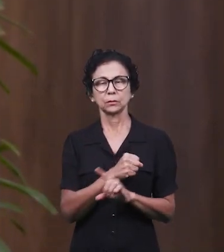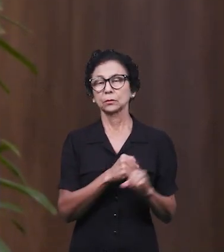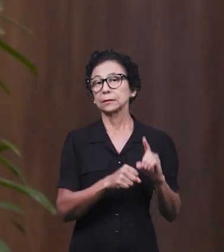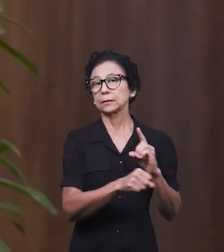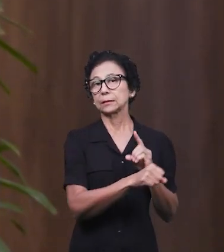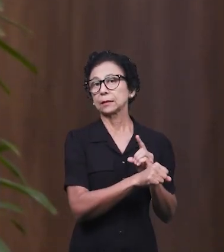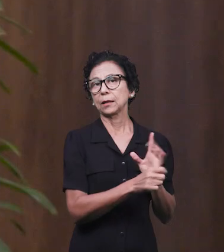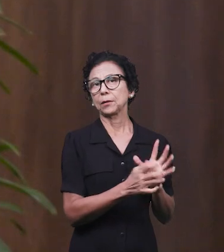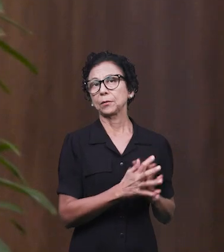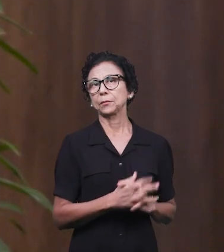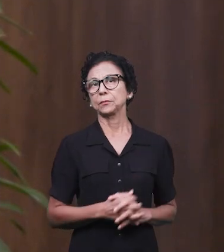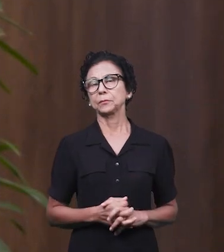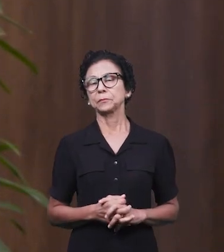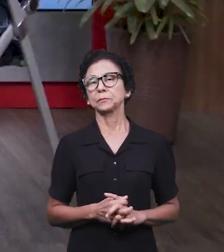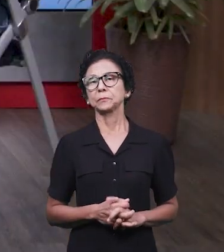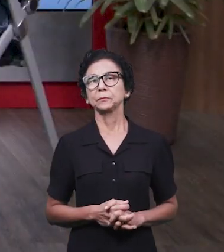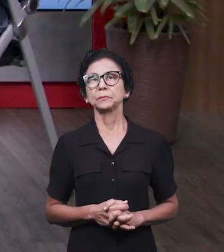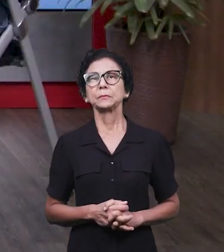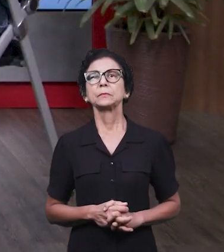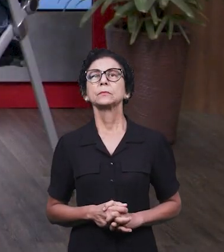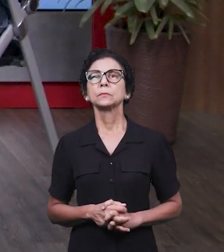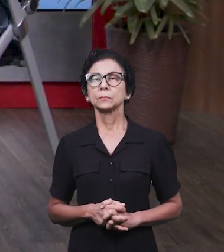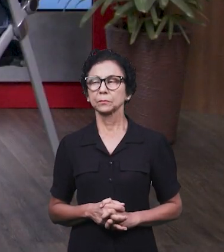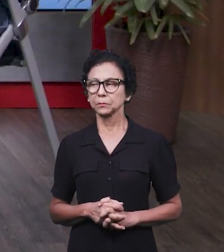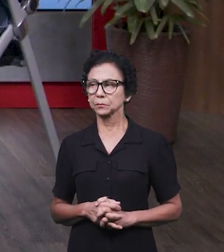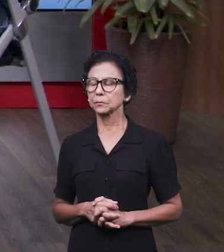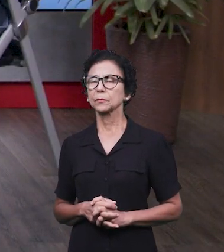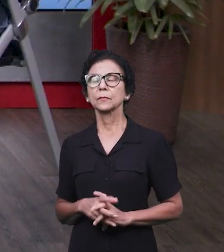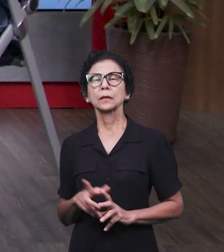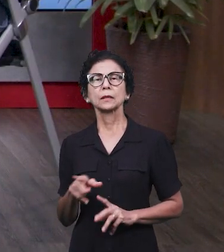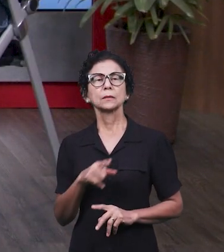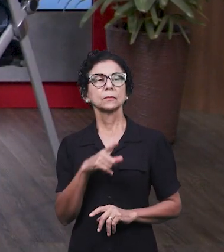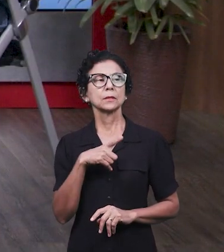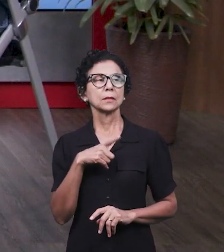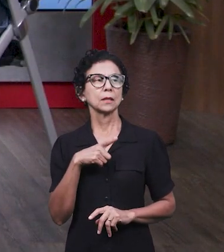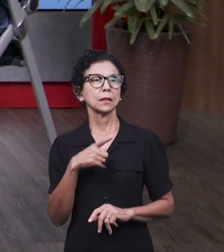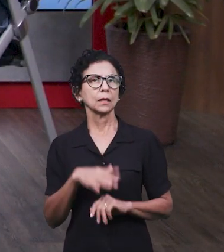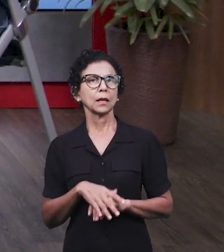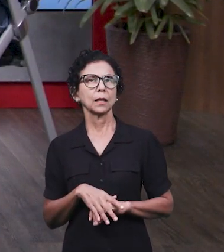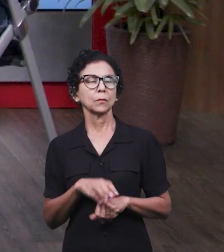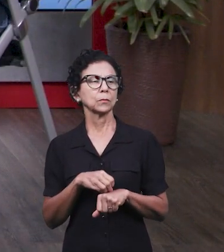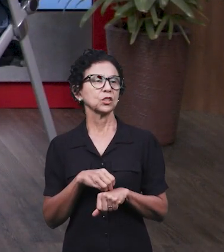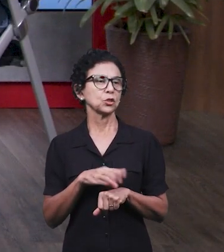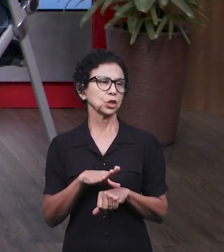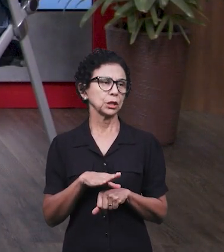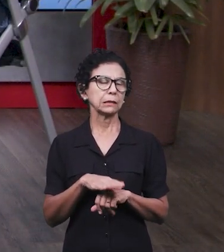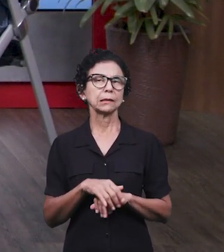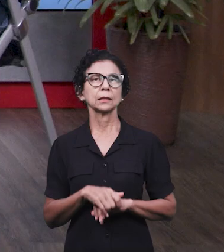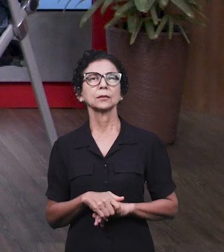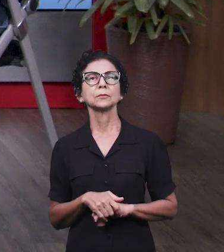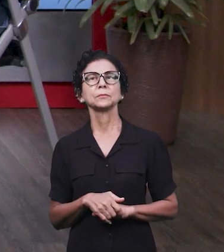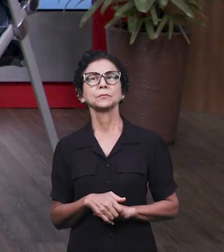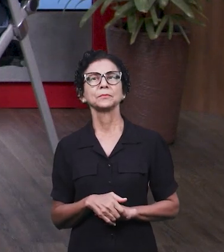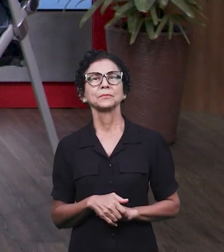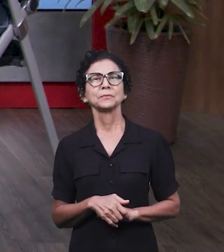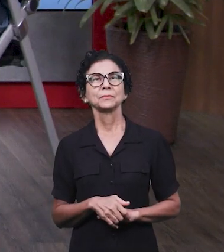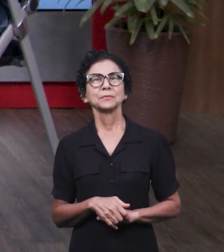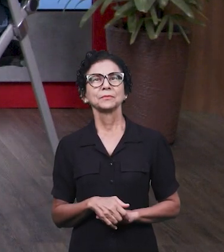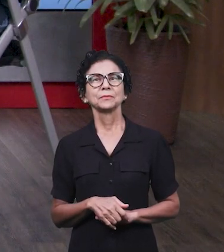onde eles convivem? Assim, você tem alguma orientação, alguma dica assim,